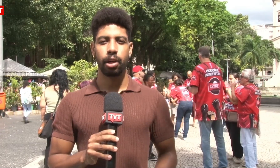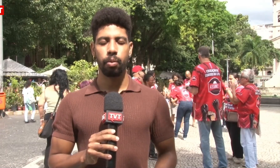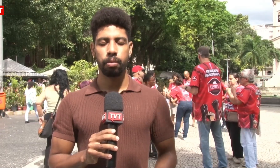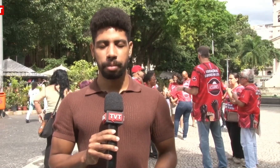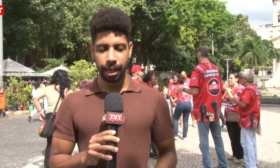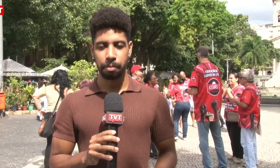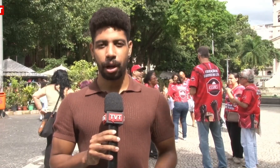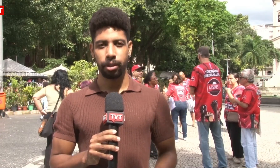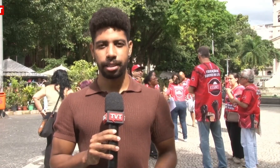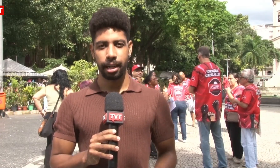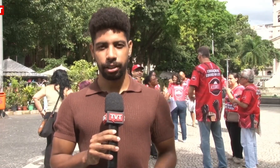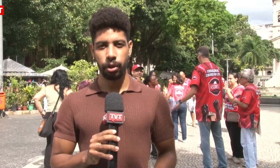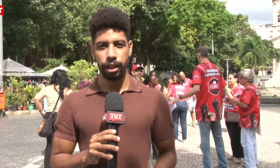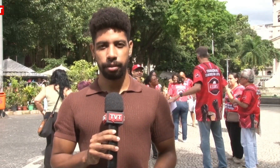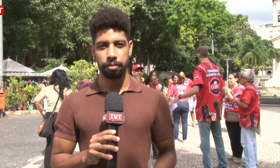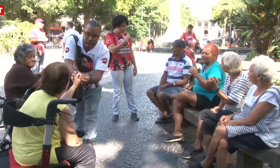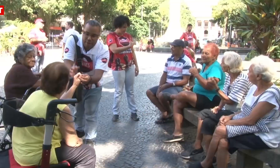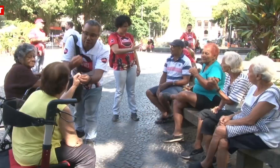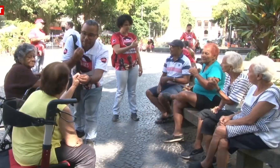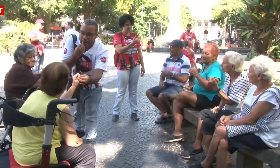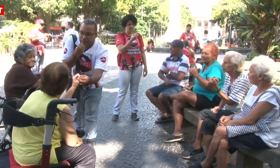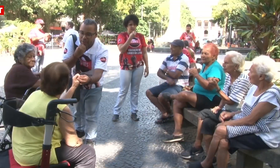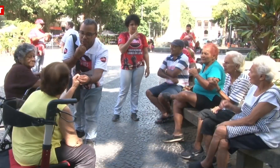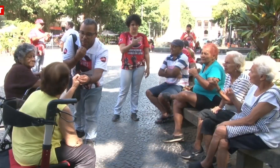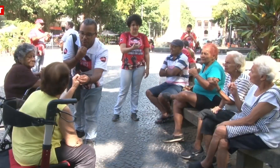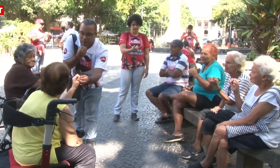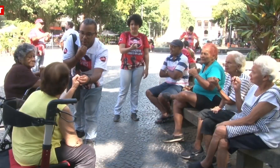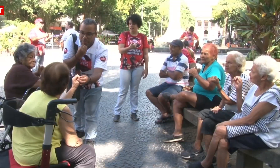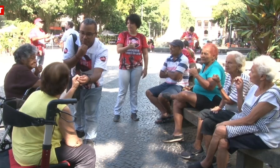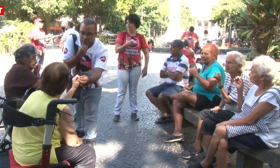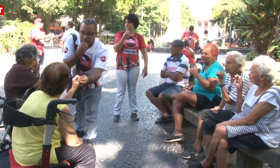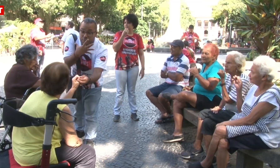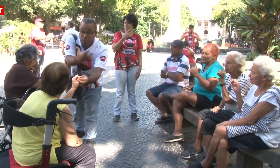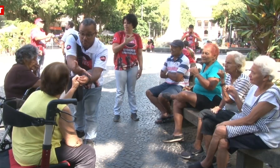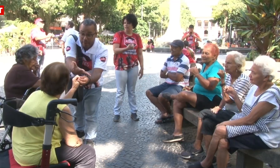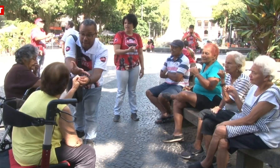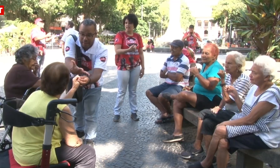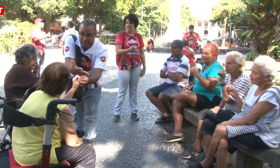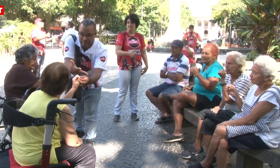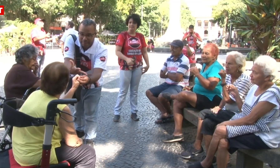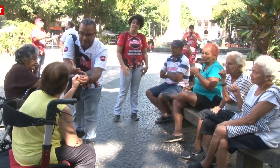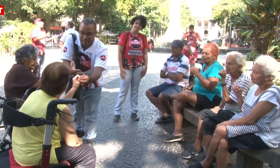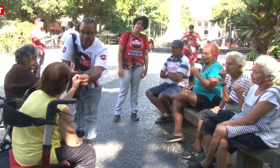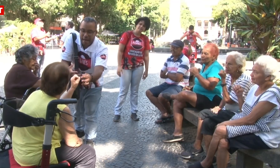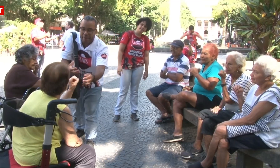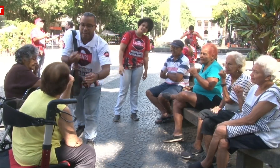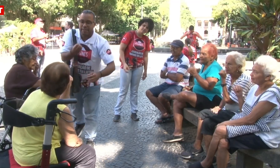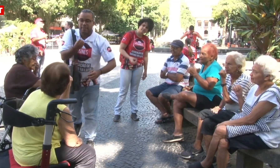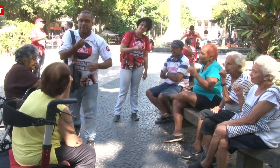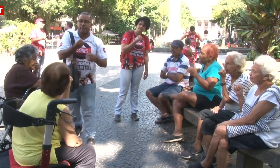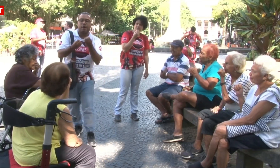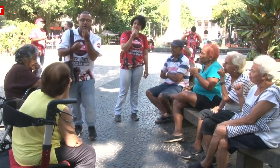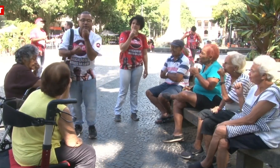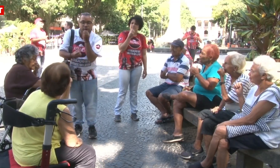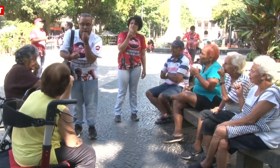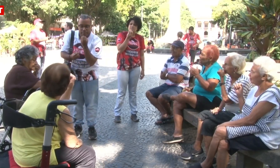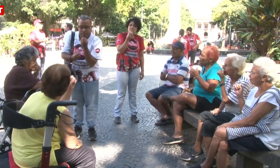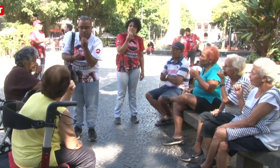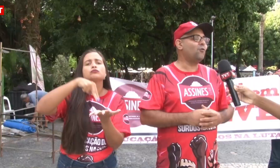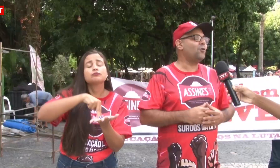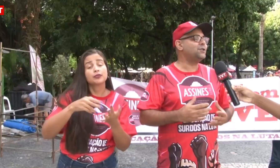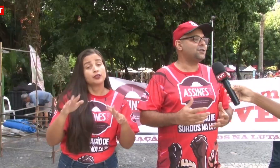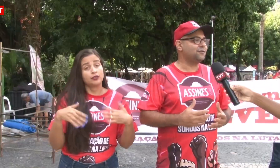chamar atenção para as pautas da categoria. Aí fica perto da sua boca como se fosse tudo bem. Aí faz assim. Não,